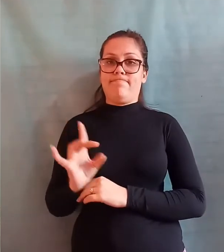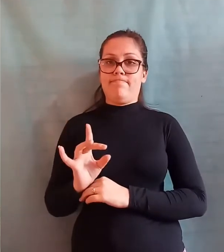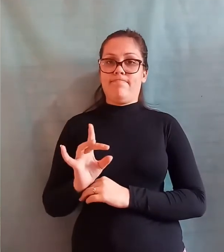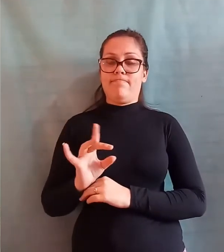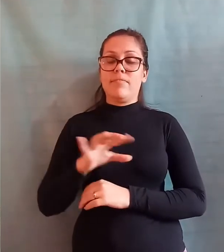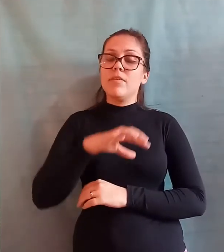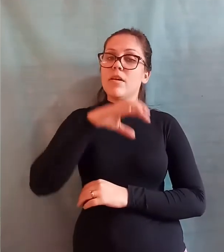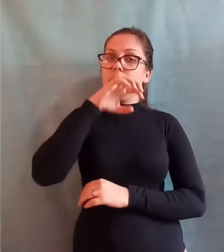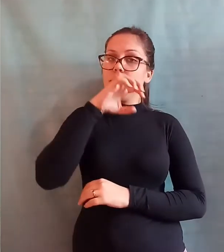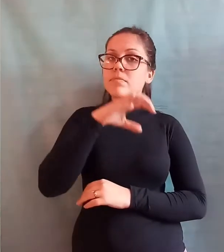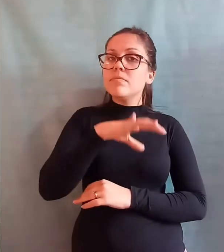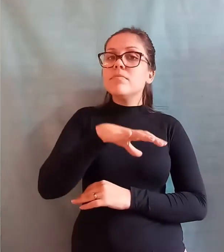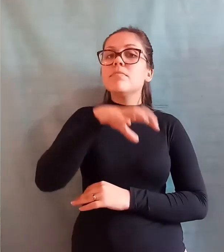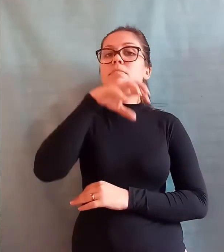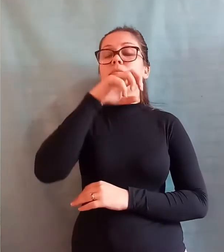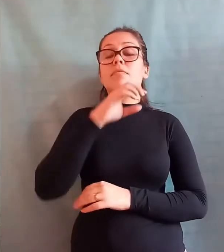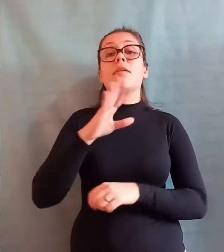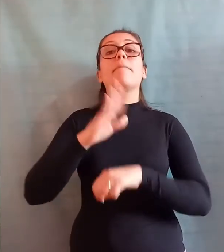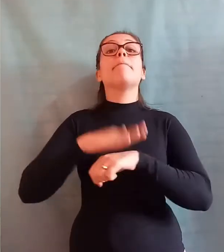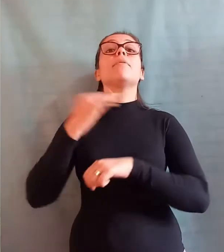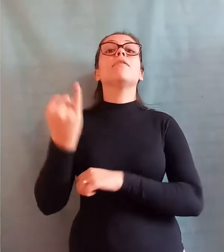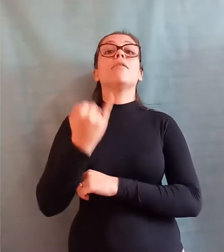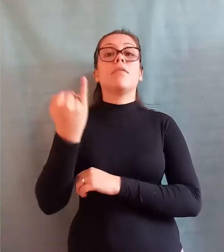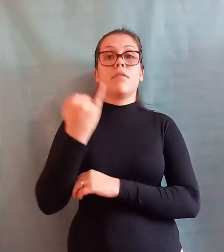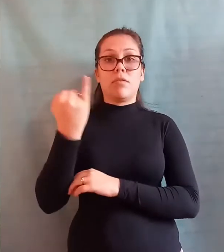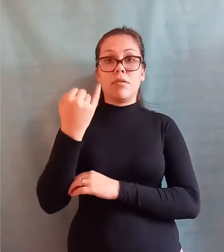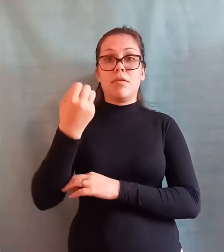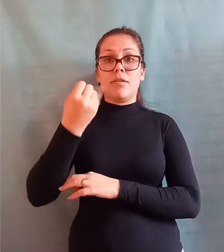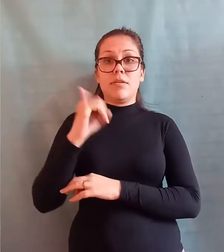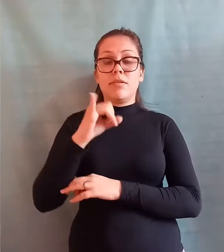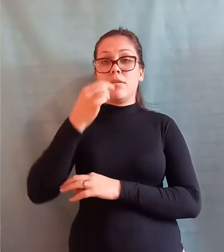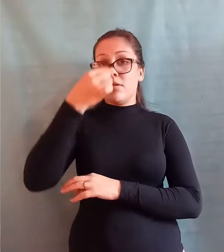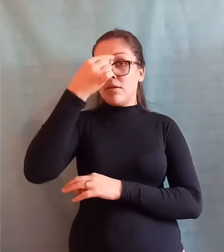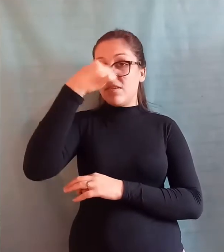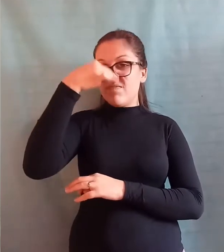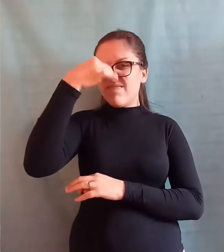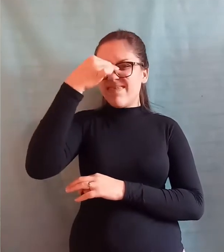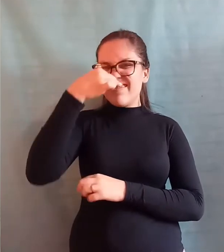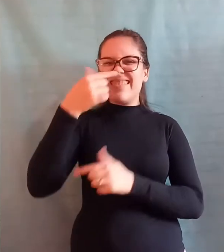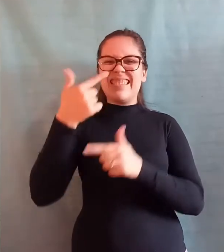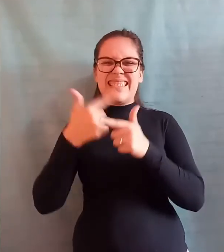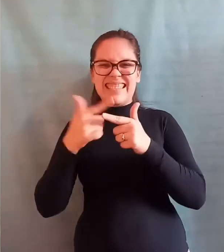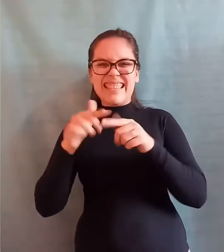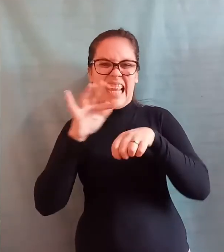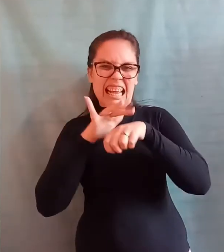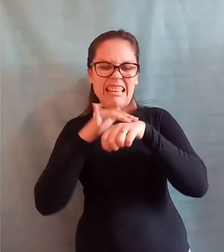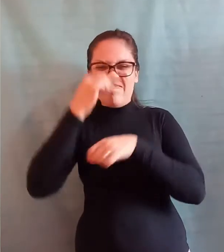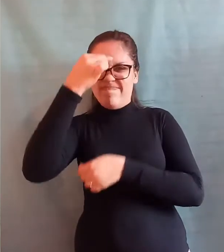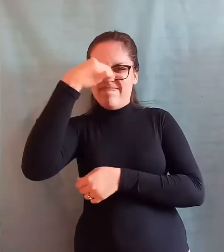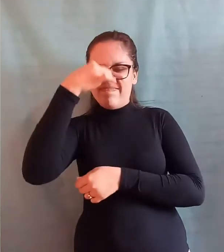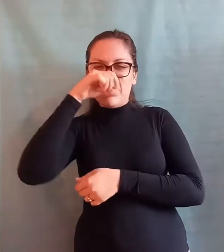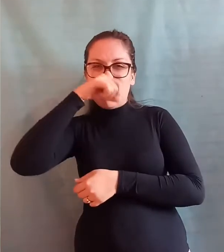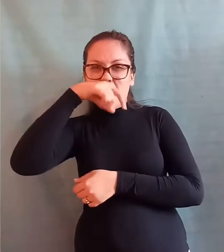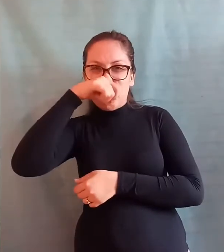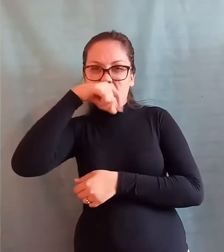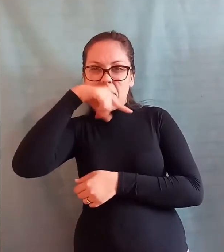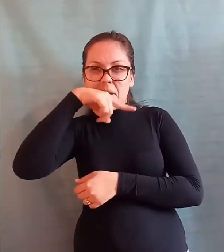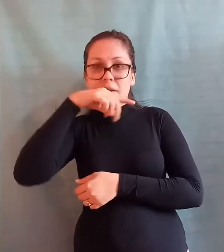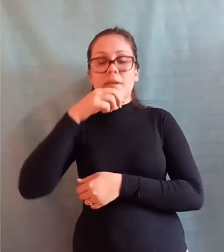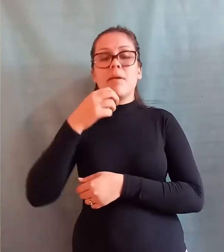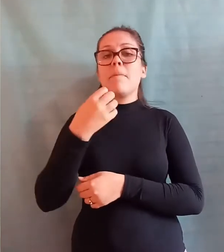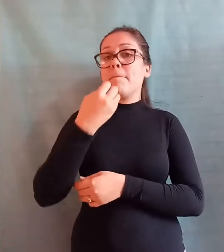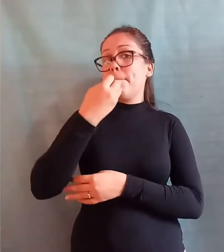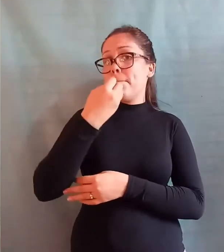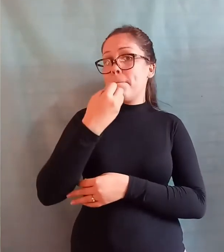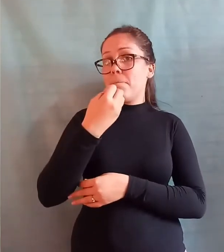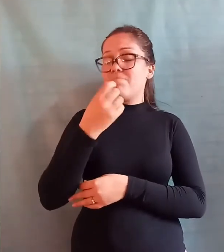da capacidade respiratória de cada um. Ah, uma coisa importante: se você está com nariz trancado, sinusite, rinite, enfim, gripe,